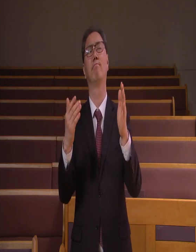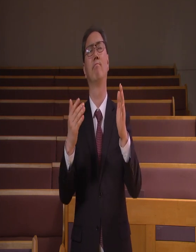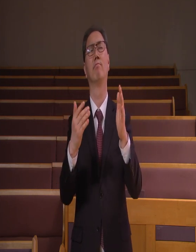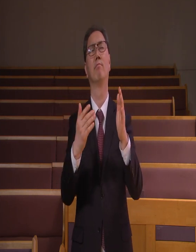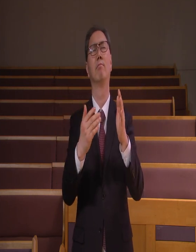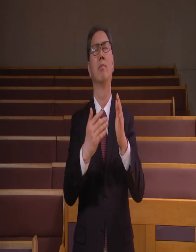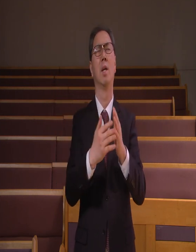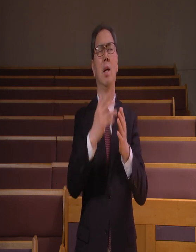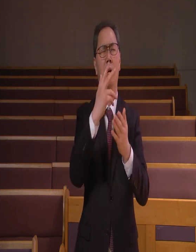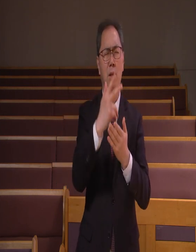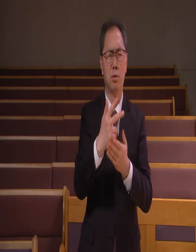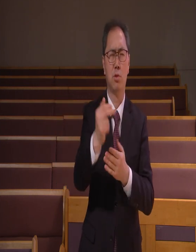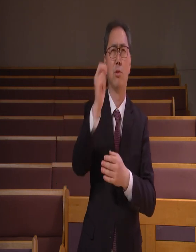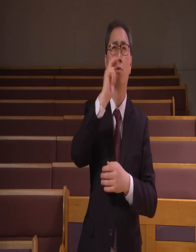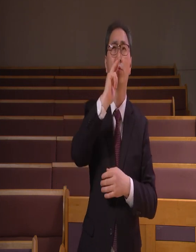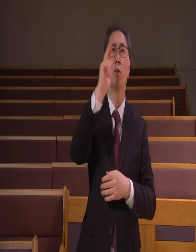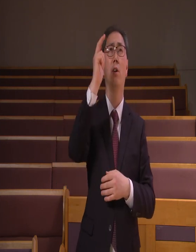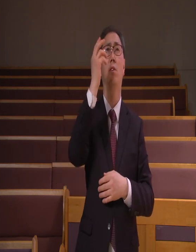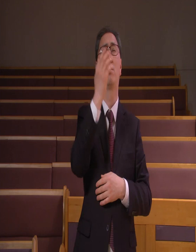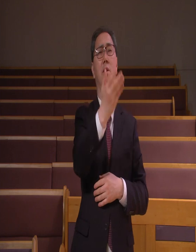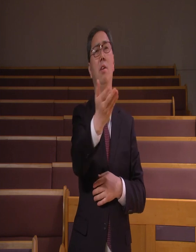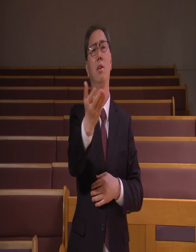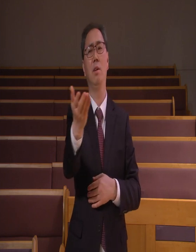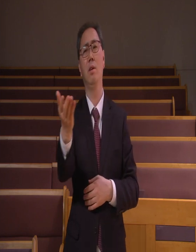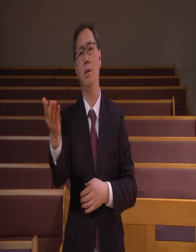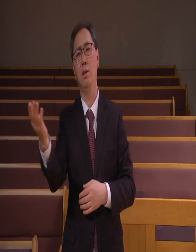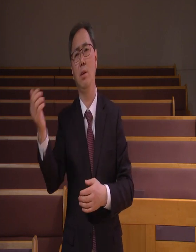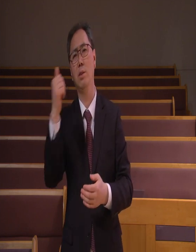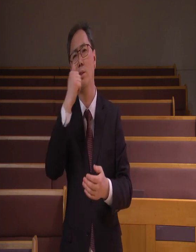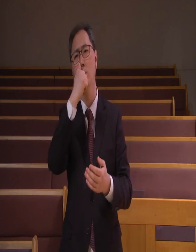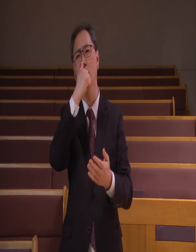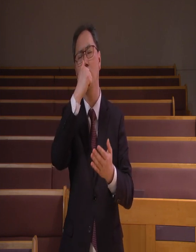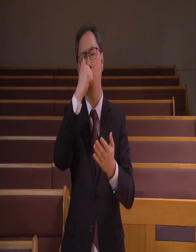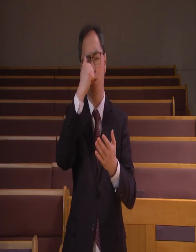씻어내. 주여 저들의 죄를, 주여